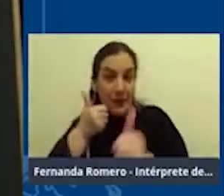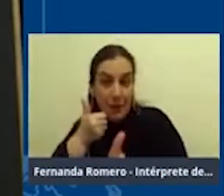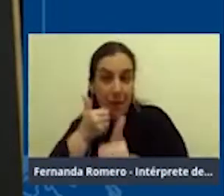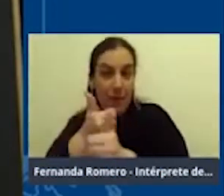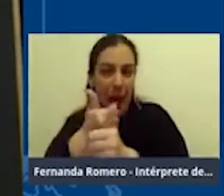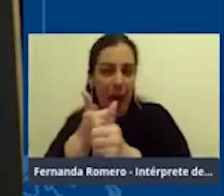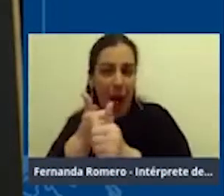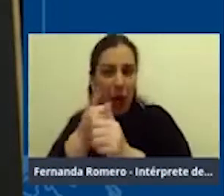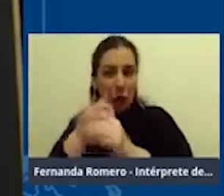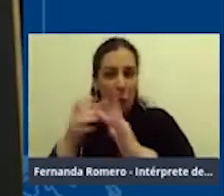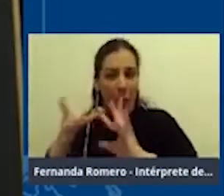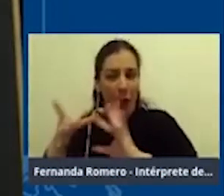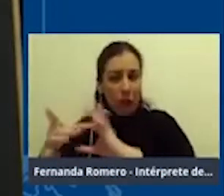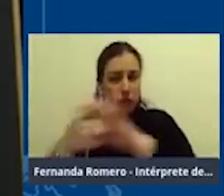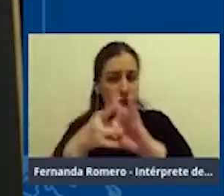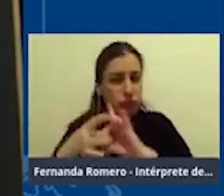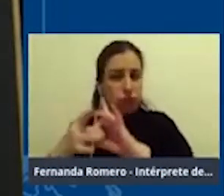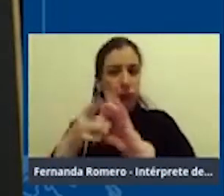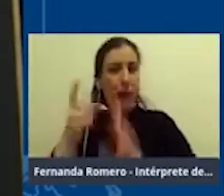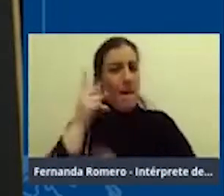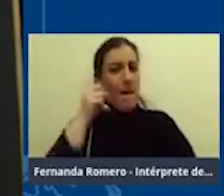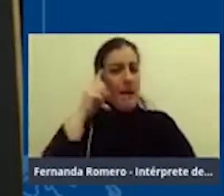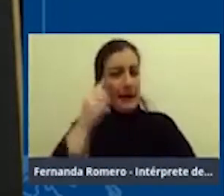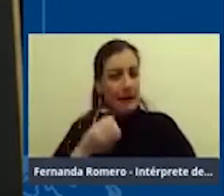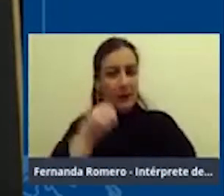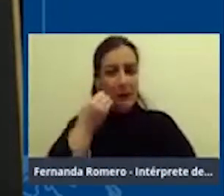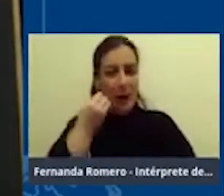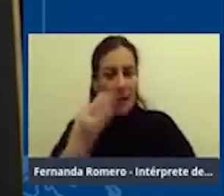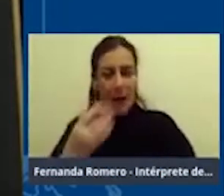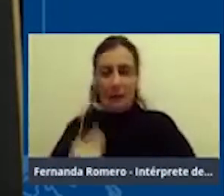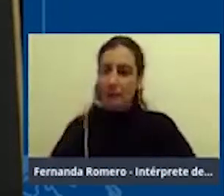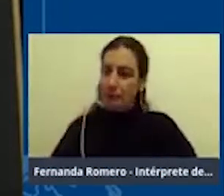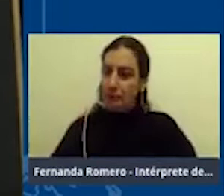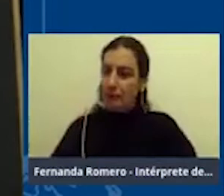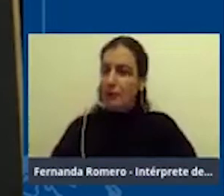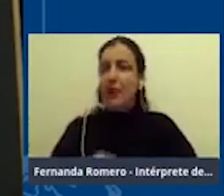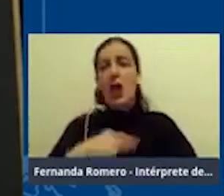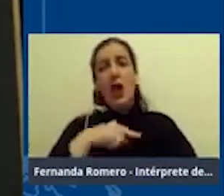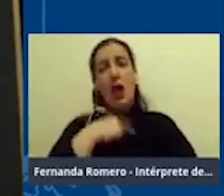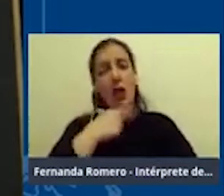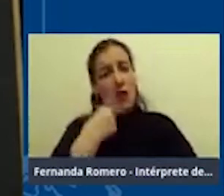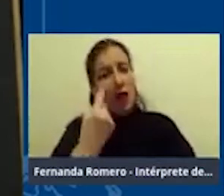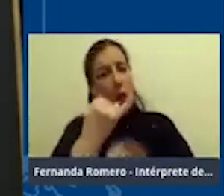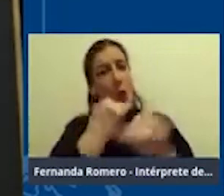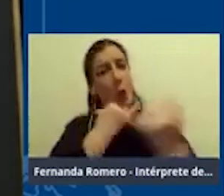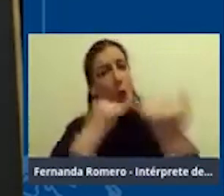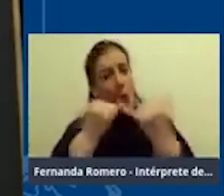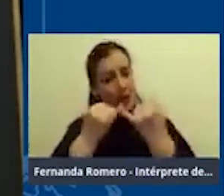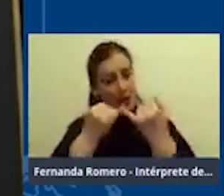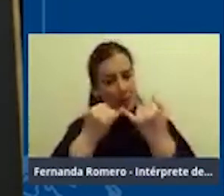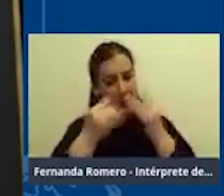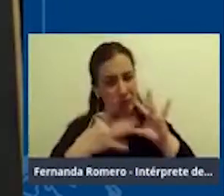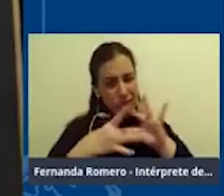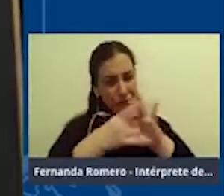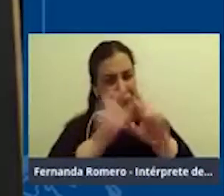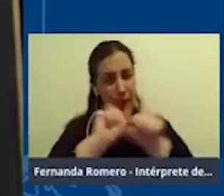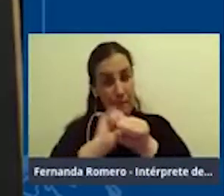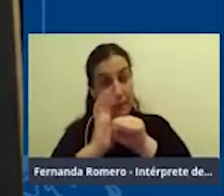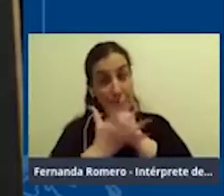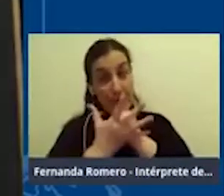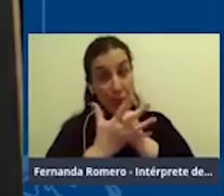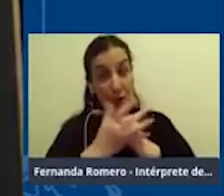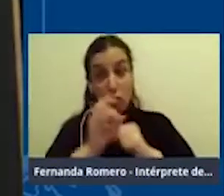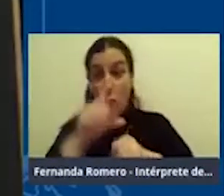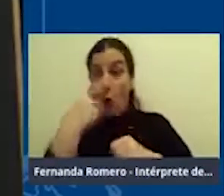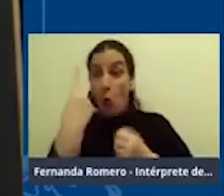bem pensada, bem racionalizada. Vou citar um caso em relação à pandemia, que o único acordo